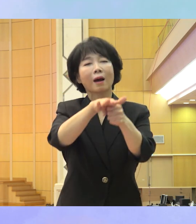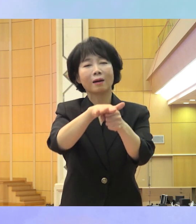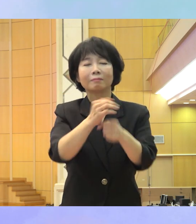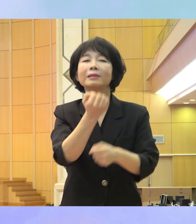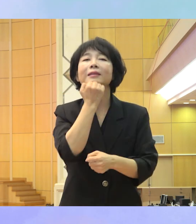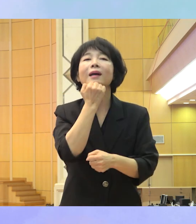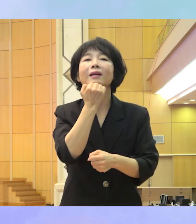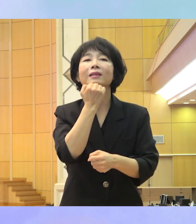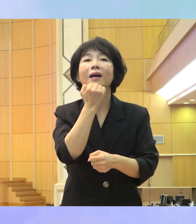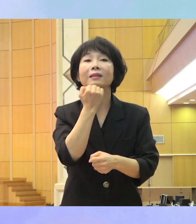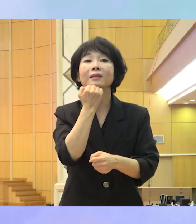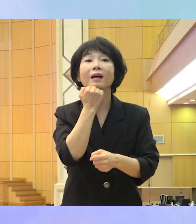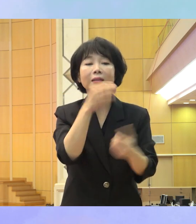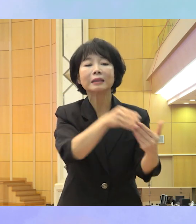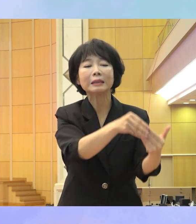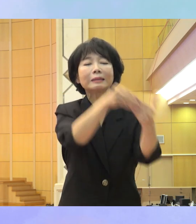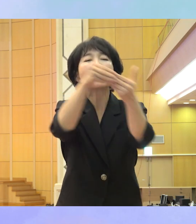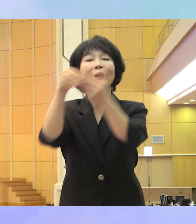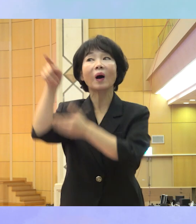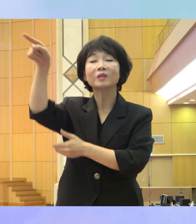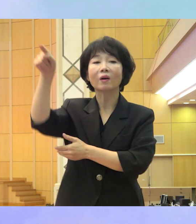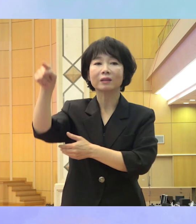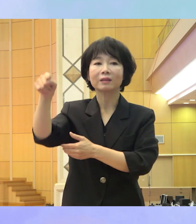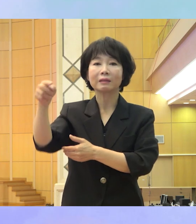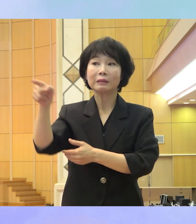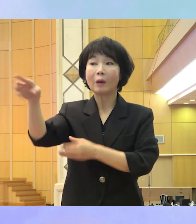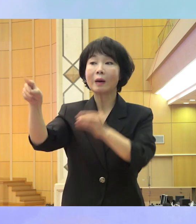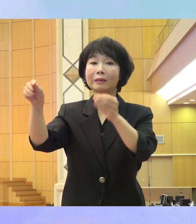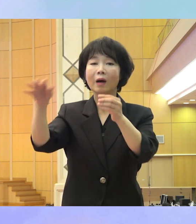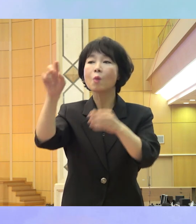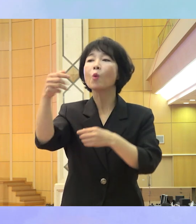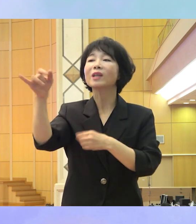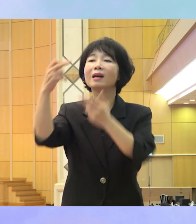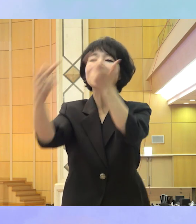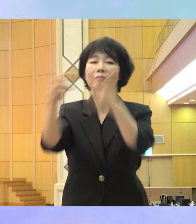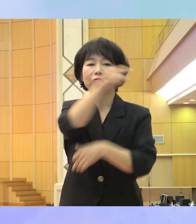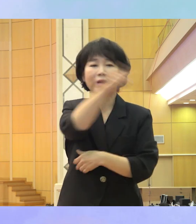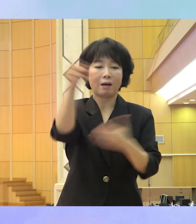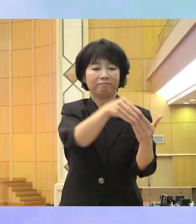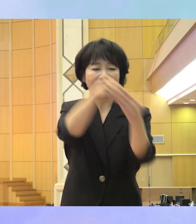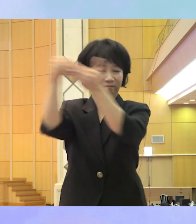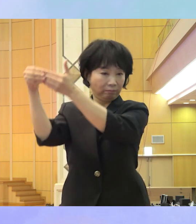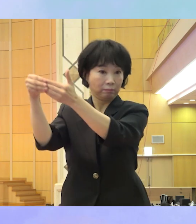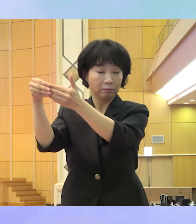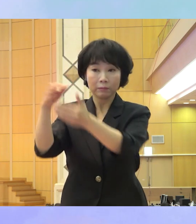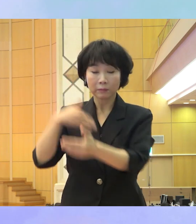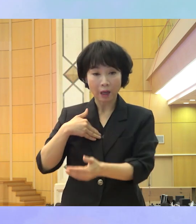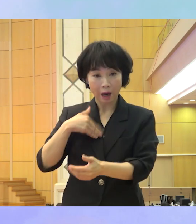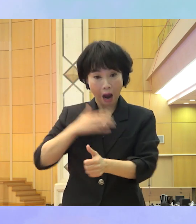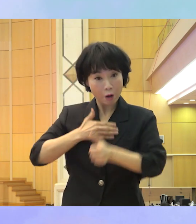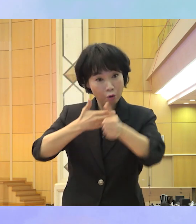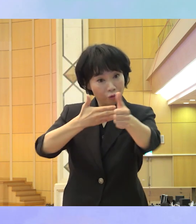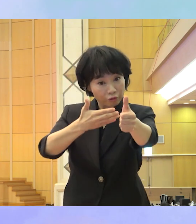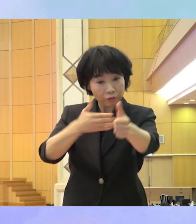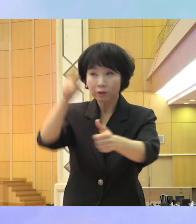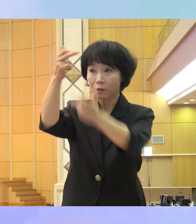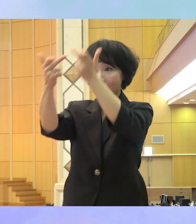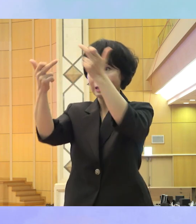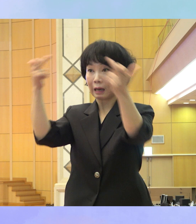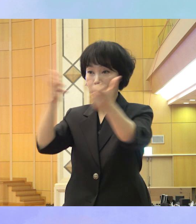이삭을 데리고 모리아 땅으로 가서 내가 내게 일러준 한